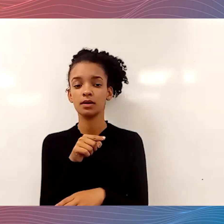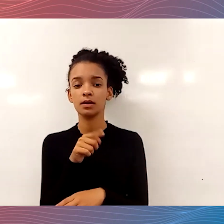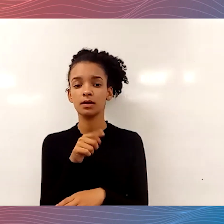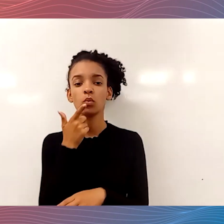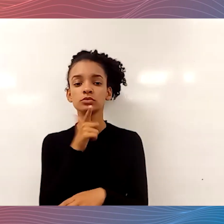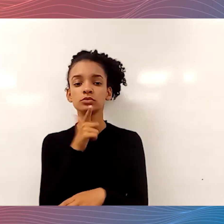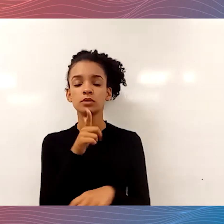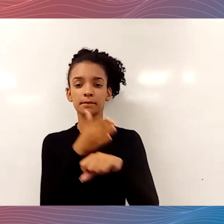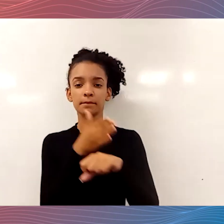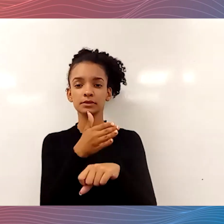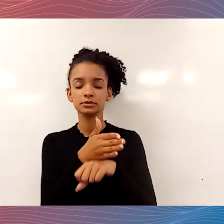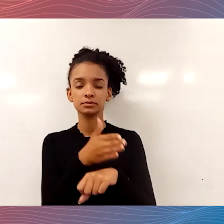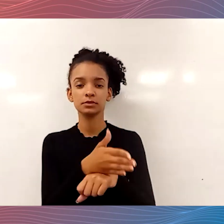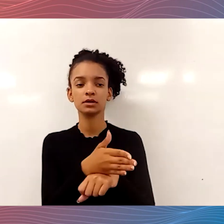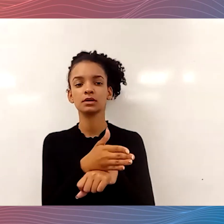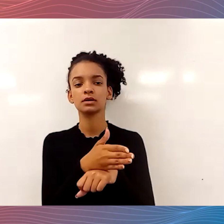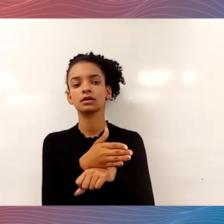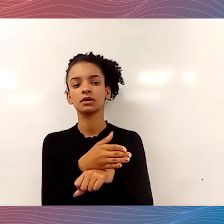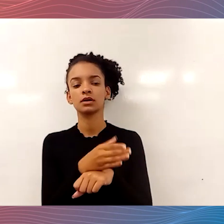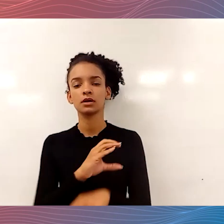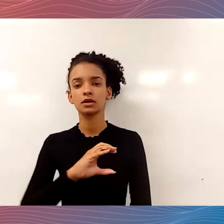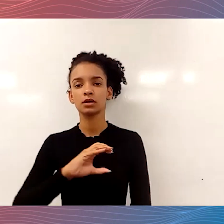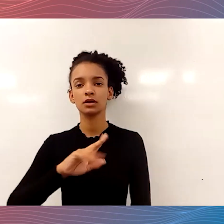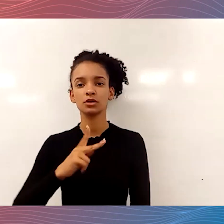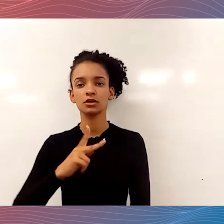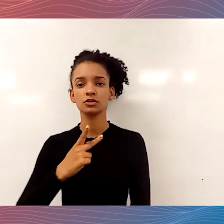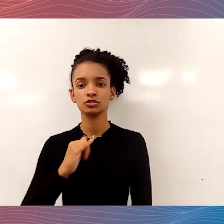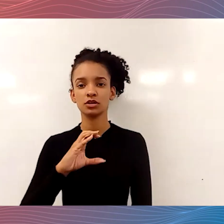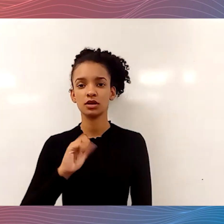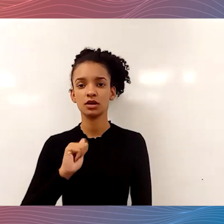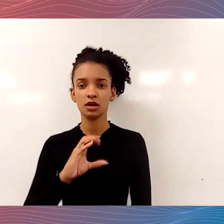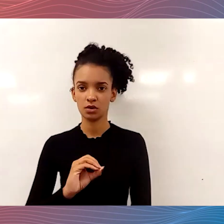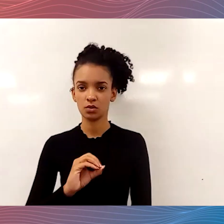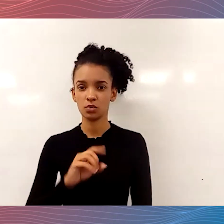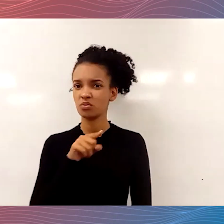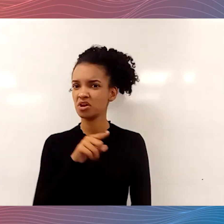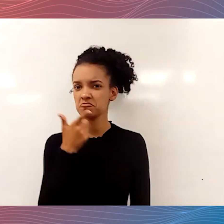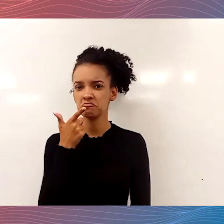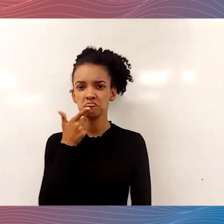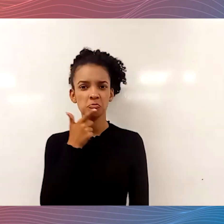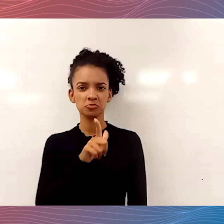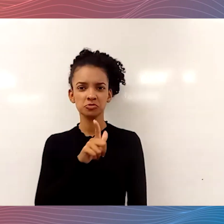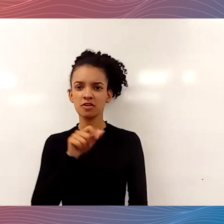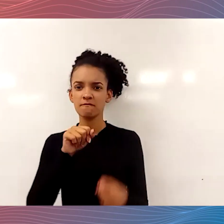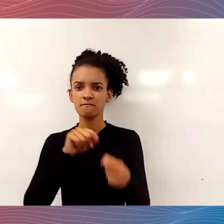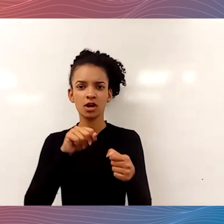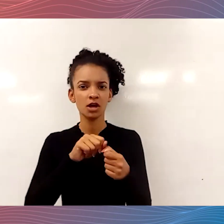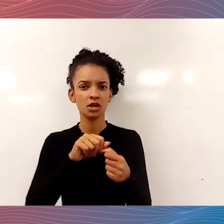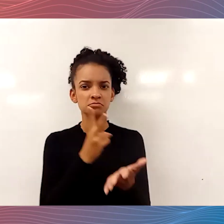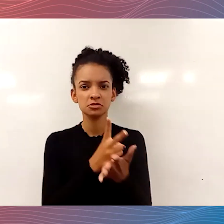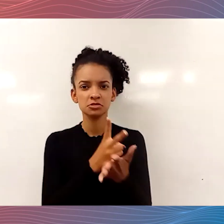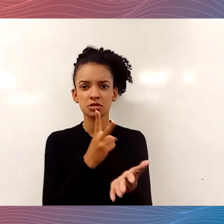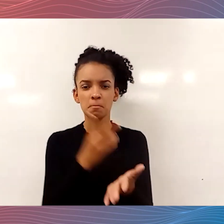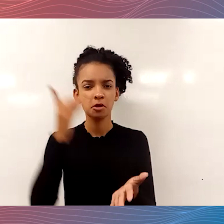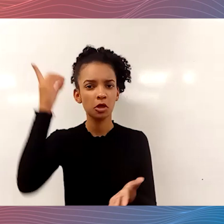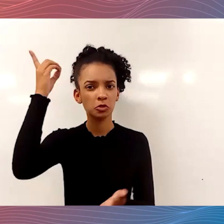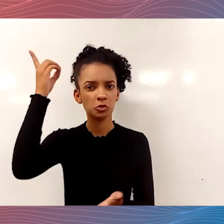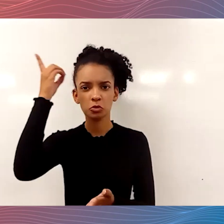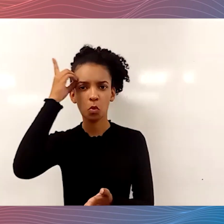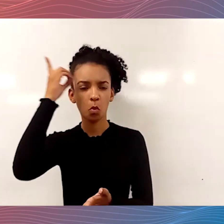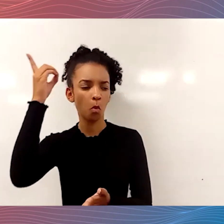Irmãos, ele era o cestinho em todos os jogos, né? Tem um talento especial, tal. E o